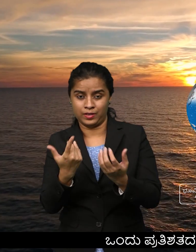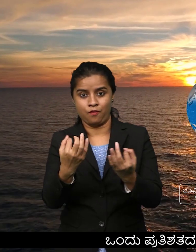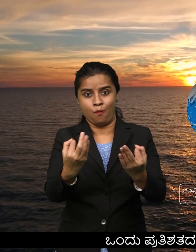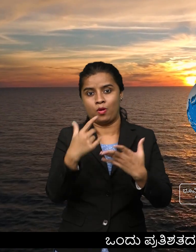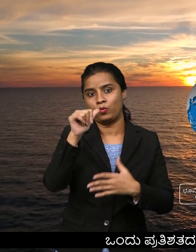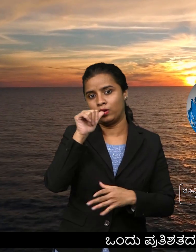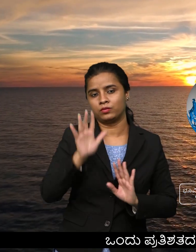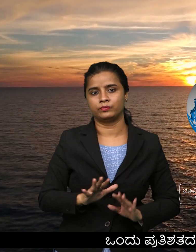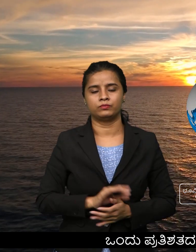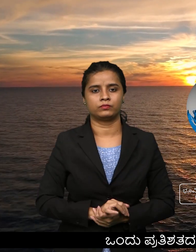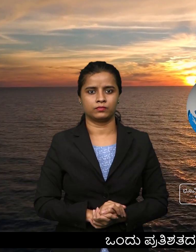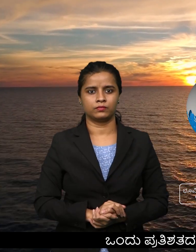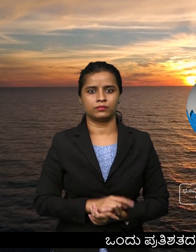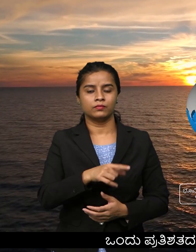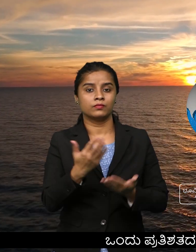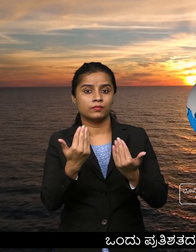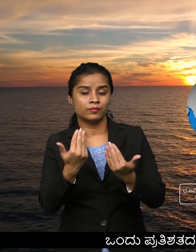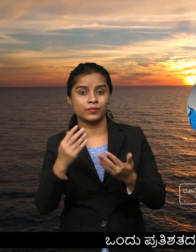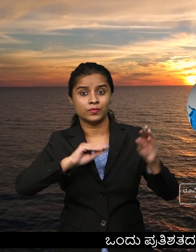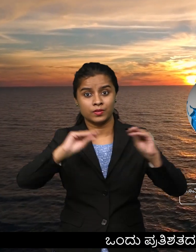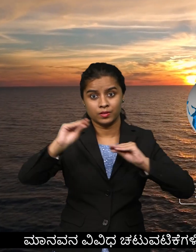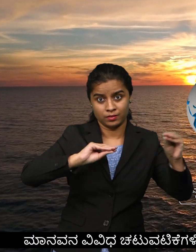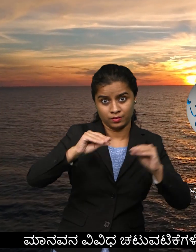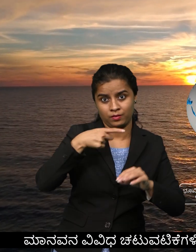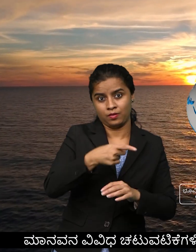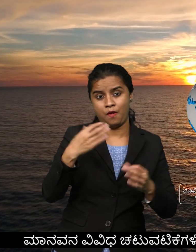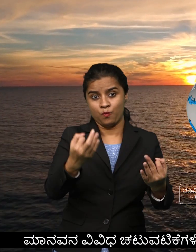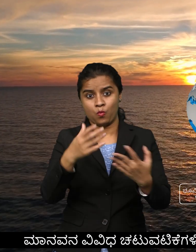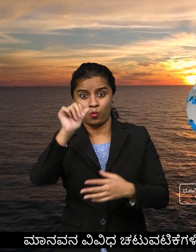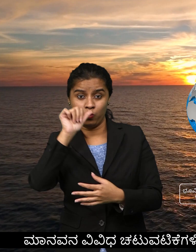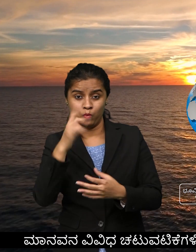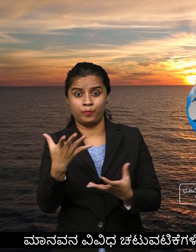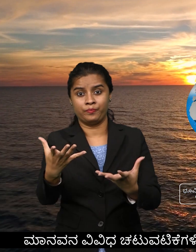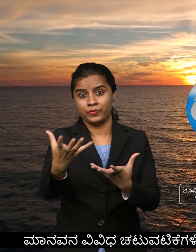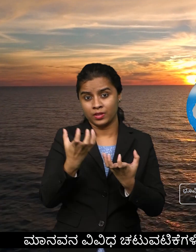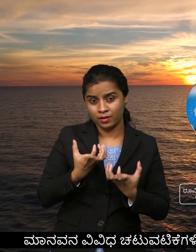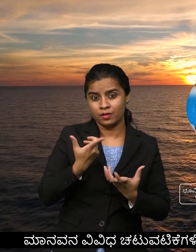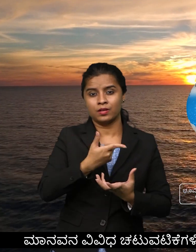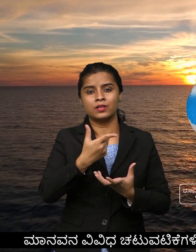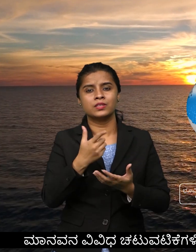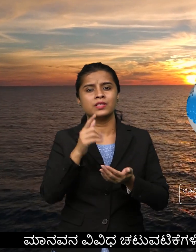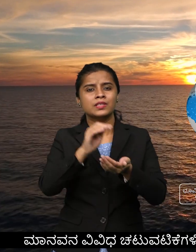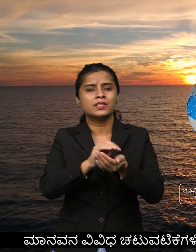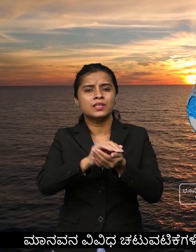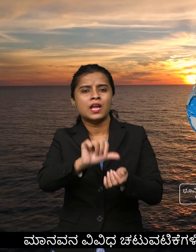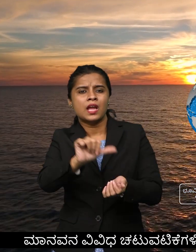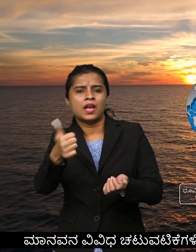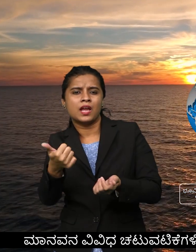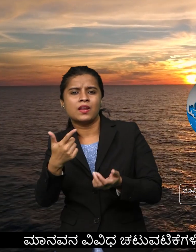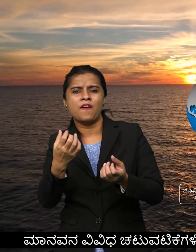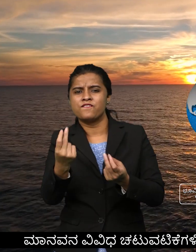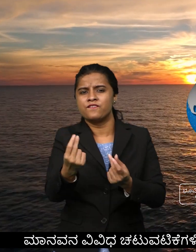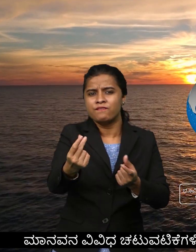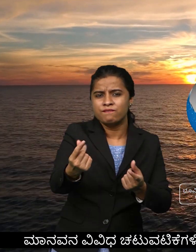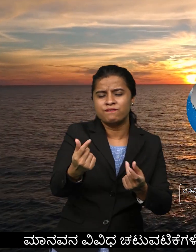1% ಮಾತ್ರ ಸಿಹಿನೀರಾಗಿ ಲಭ್ಯವಿದೆ. ಮಾನವನ ವಿವಿಧ ಚಟುವಟಿಕೆಗಳಿಂದಾಗಿ ಲಭ್ಯವಿರುವ